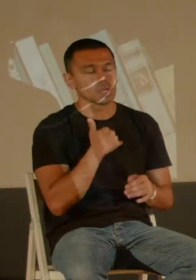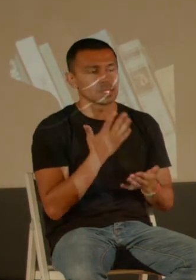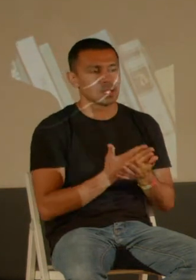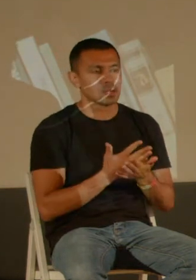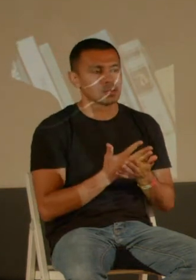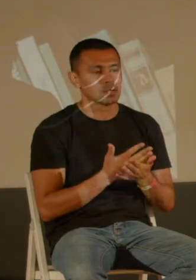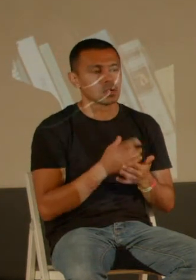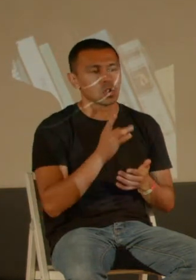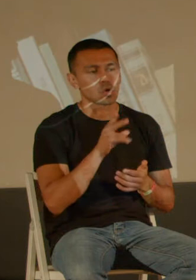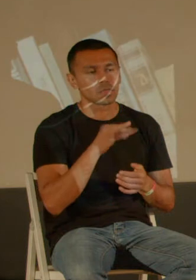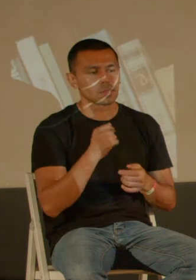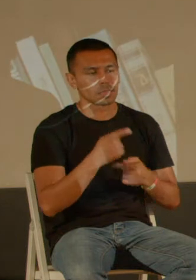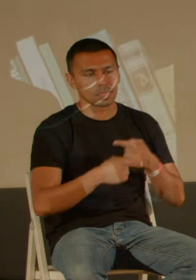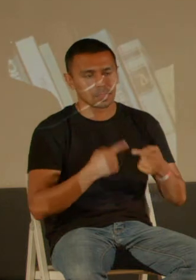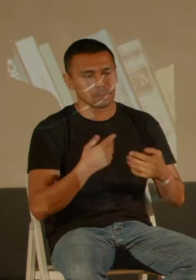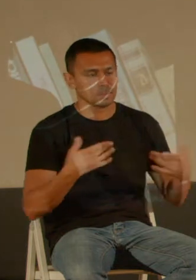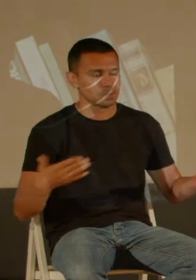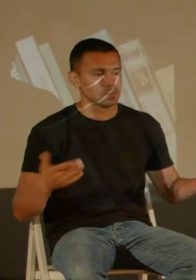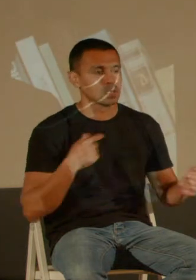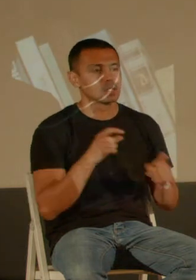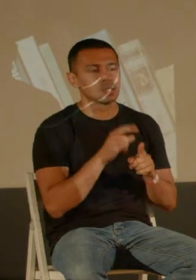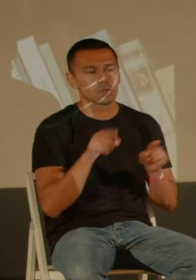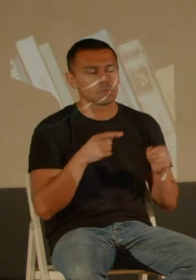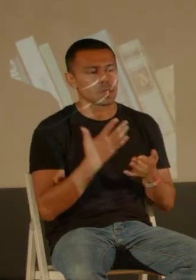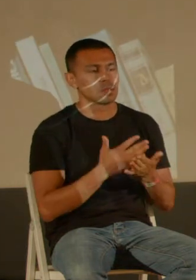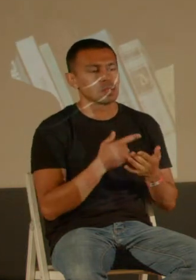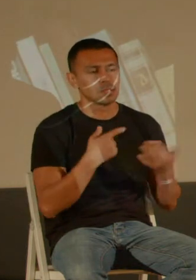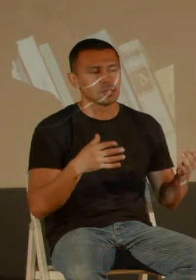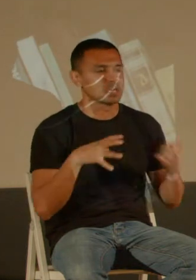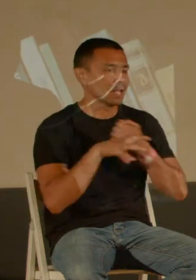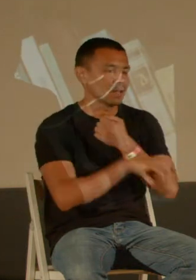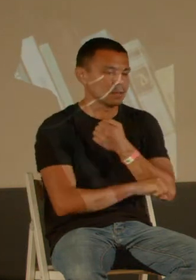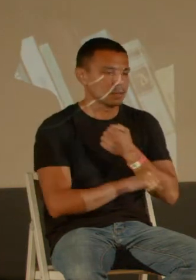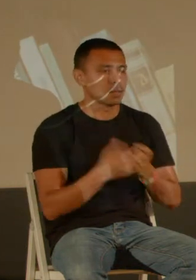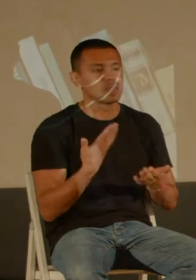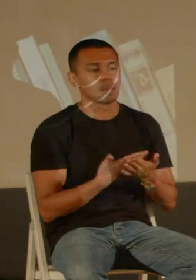роди. І в нас деякі слова мають негативні конотації. Наприклад,